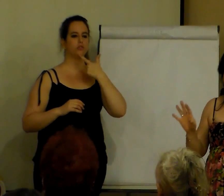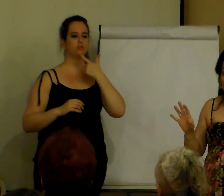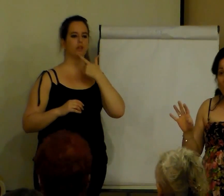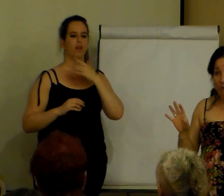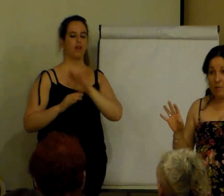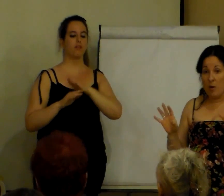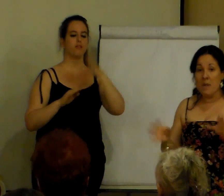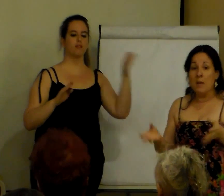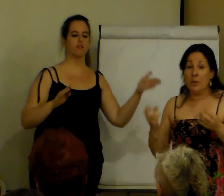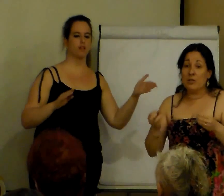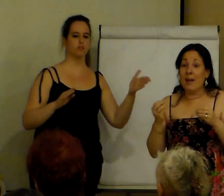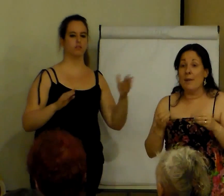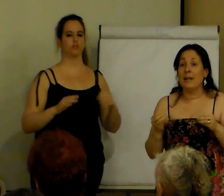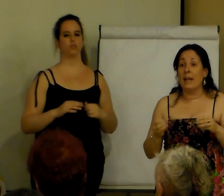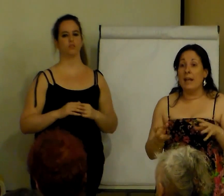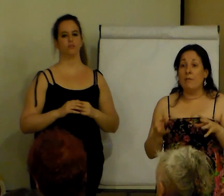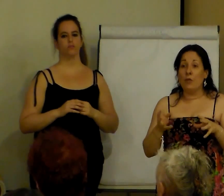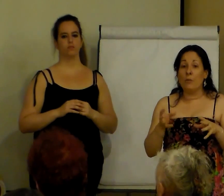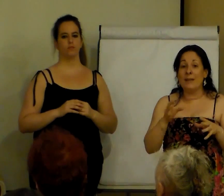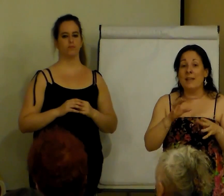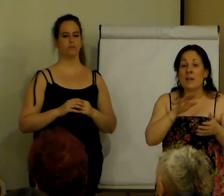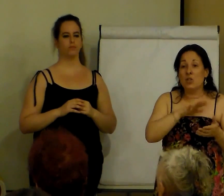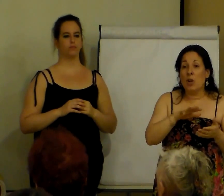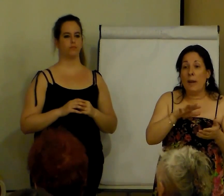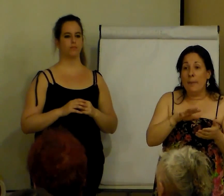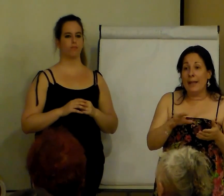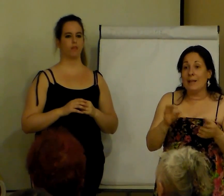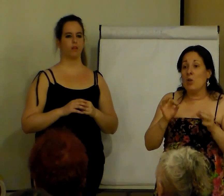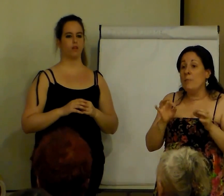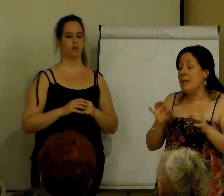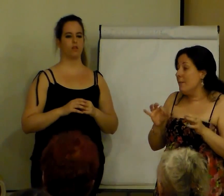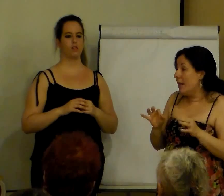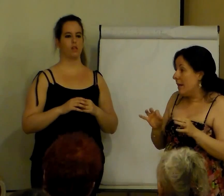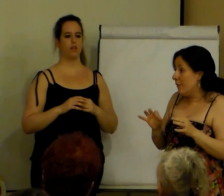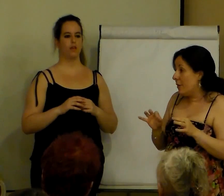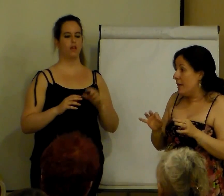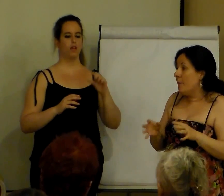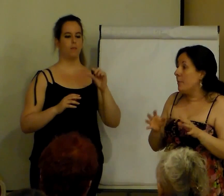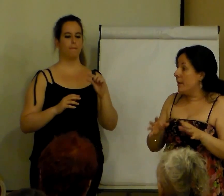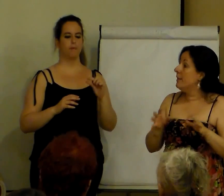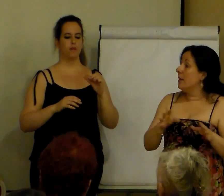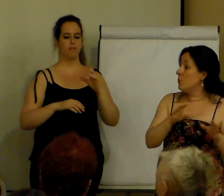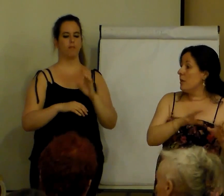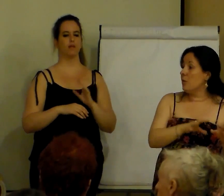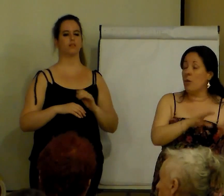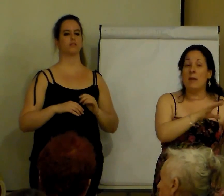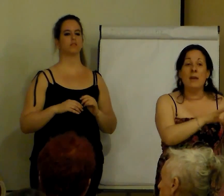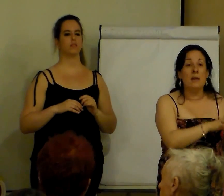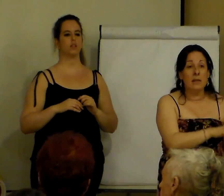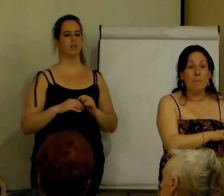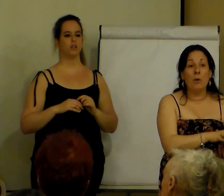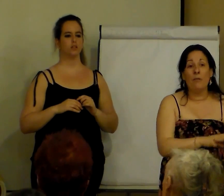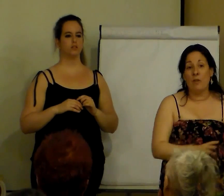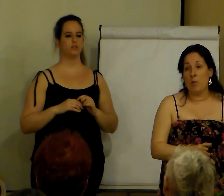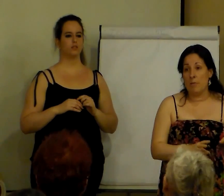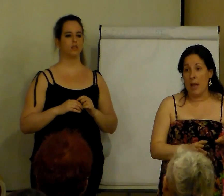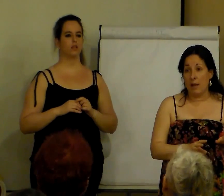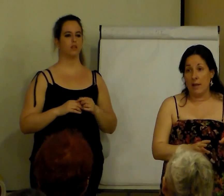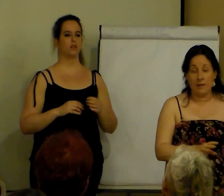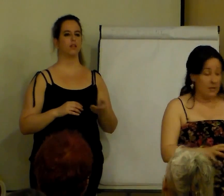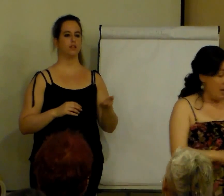no tiene nada que ver con la fibro. Pero saber que en formas solapadas o mínimas de la enfermedad pueden dar un síndrome